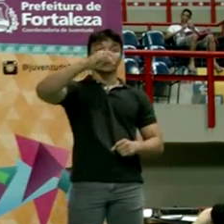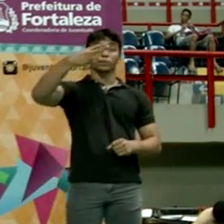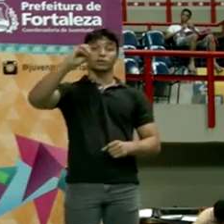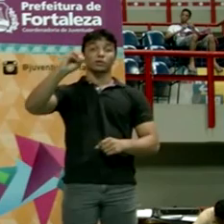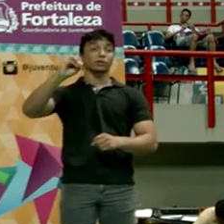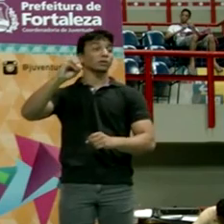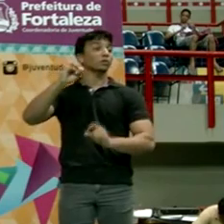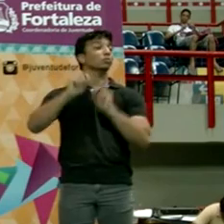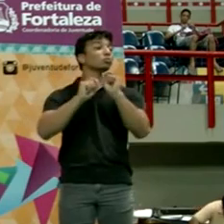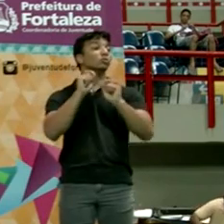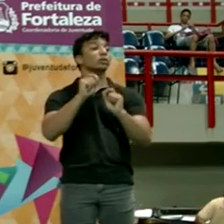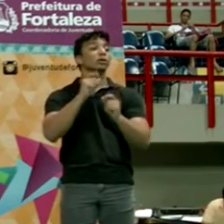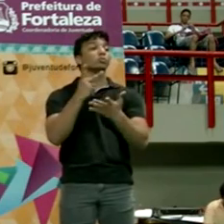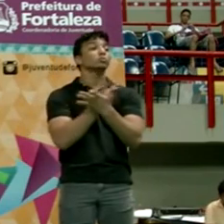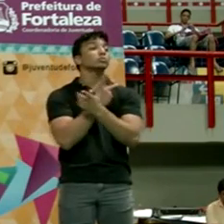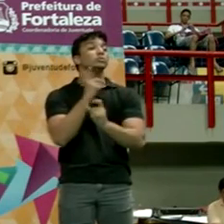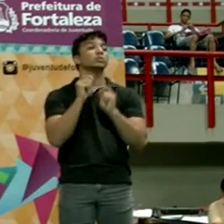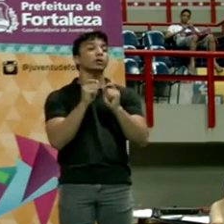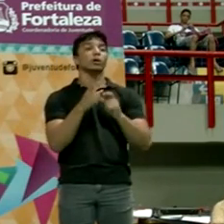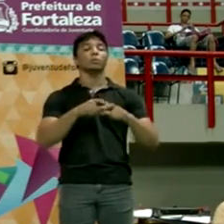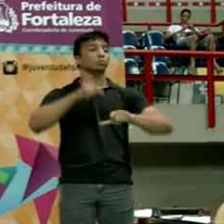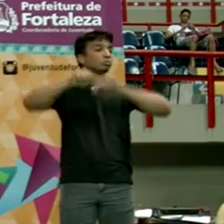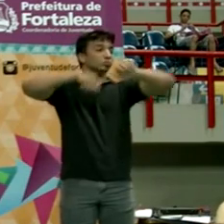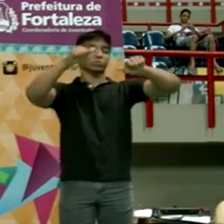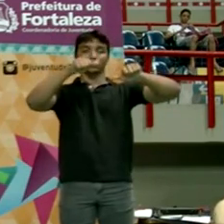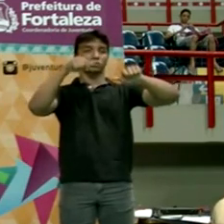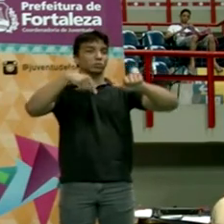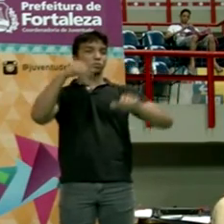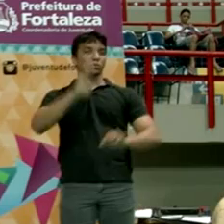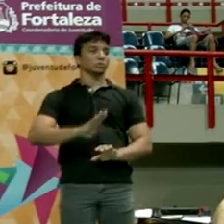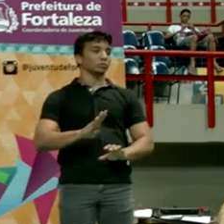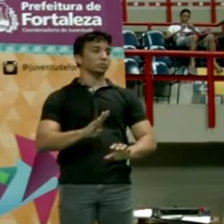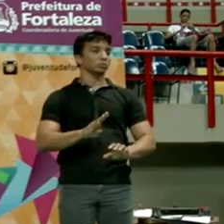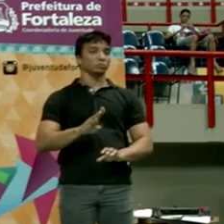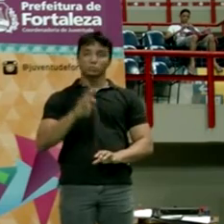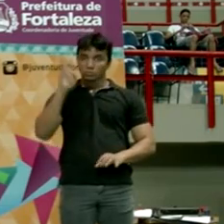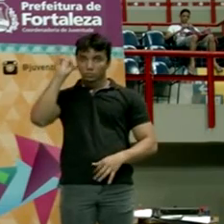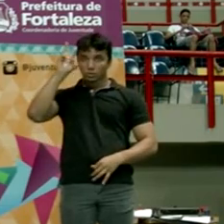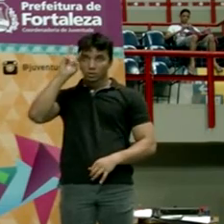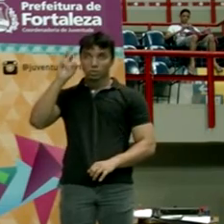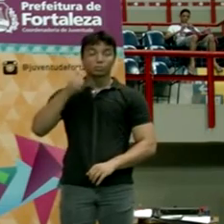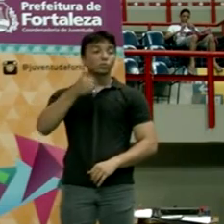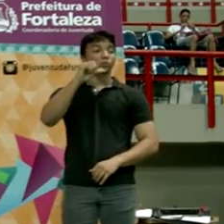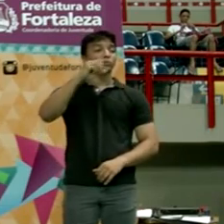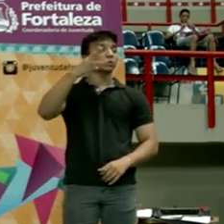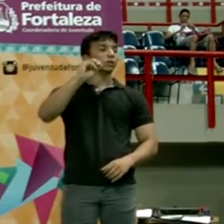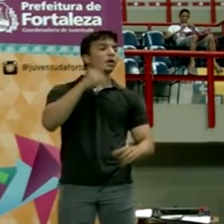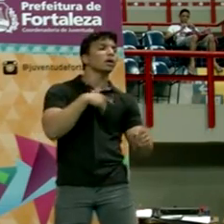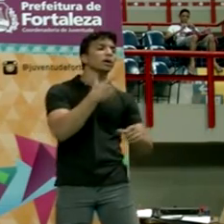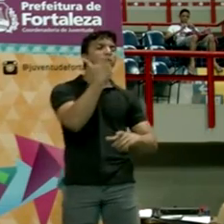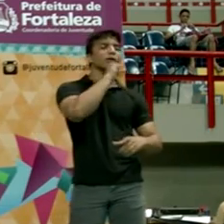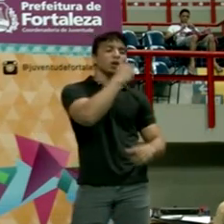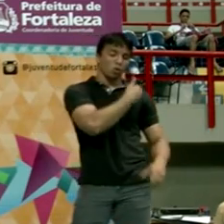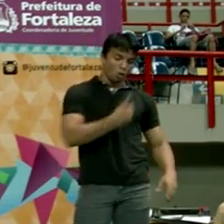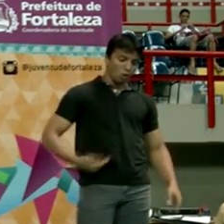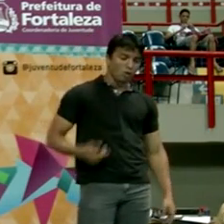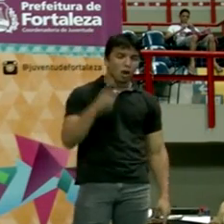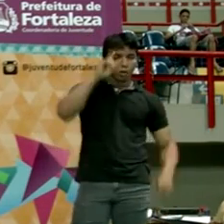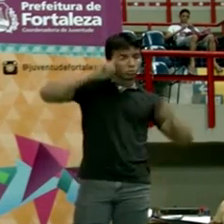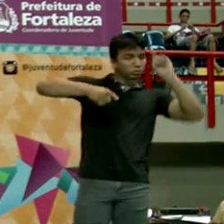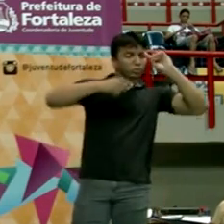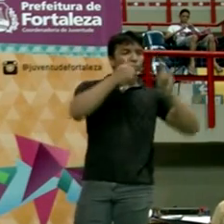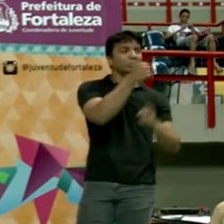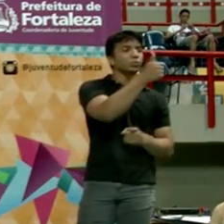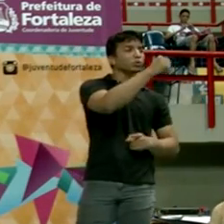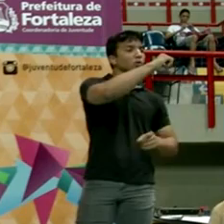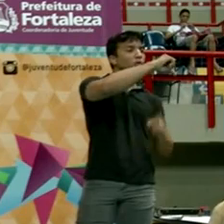1930 vai acontecer uma grande mudança do Brasil. Lembra disso? Quem era que governava o Brasil